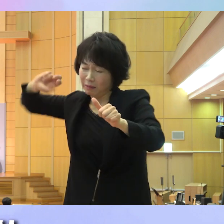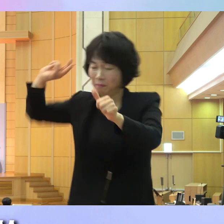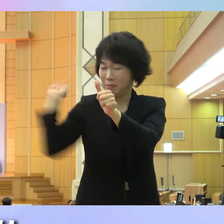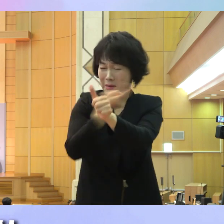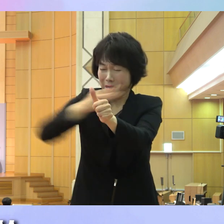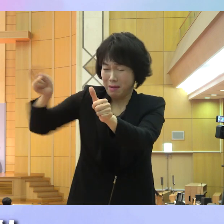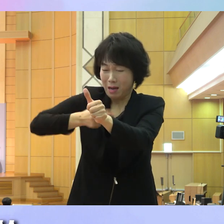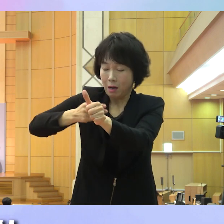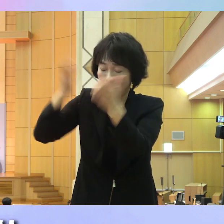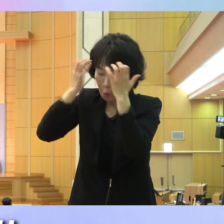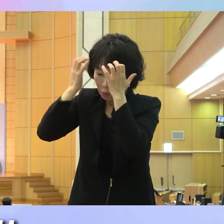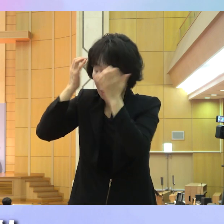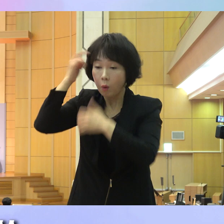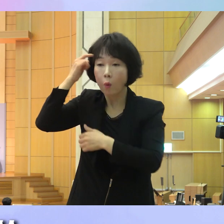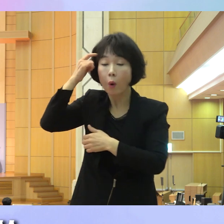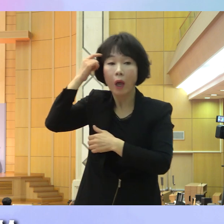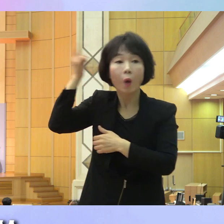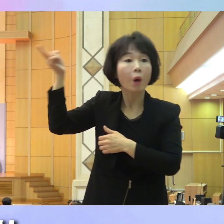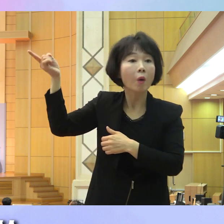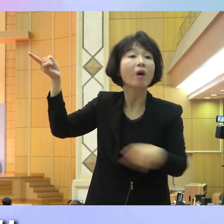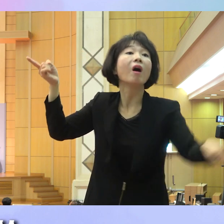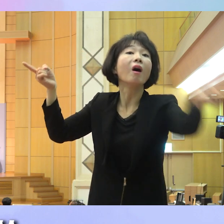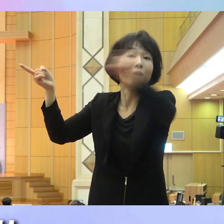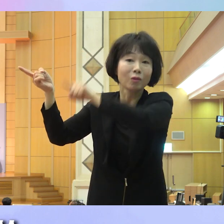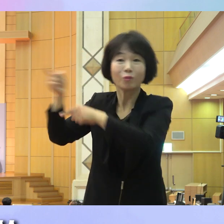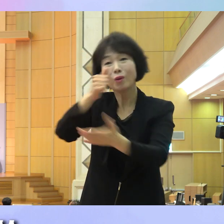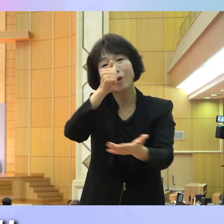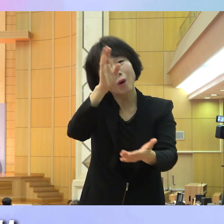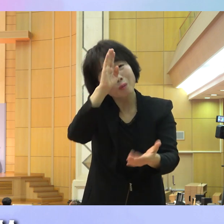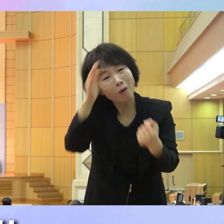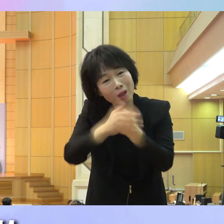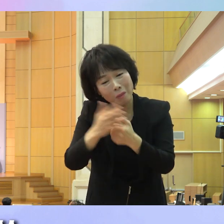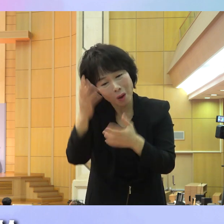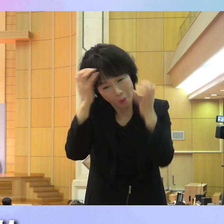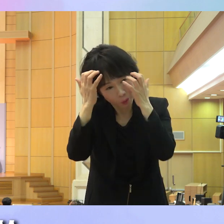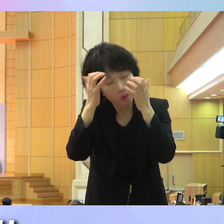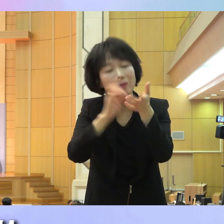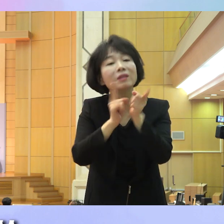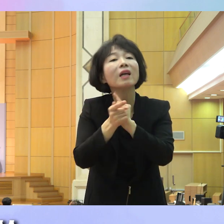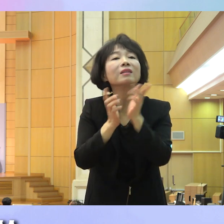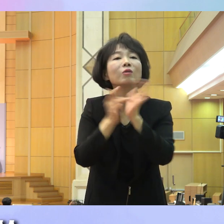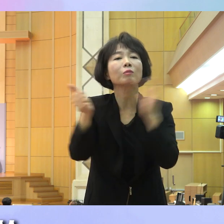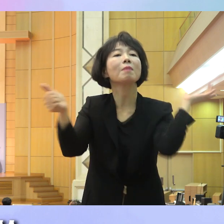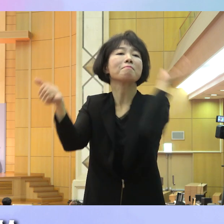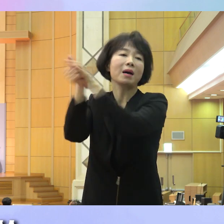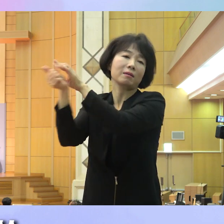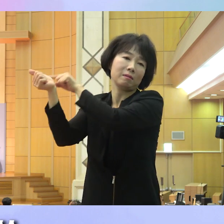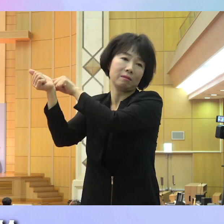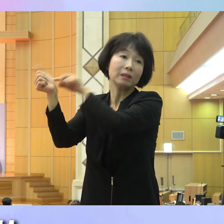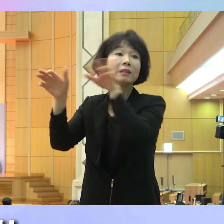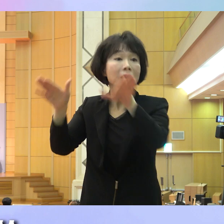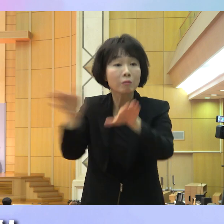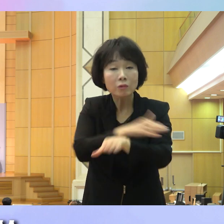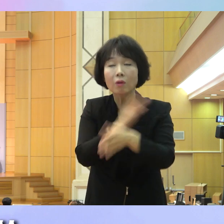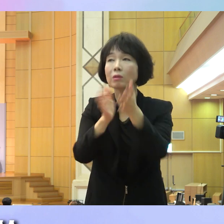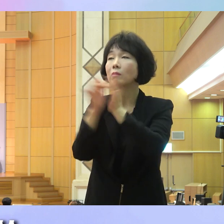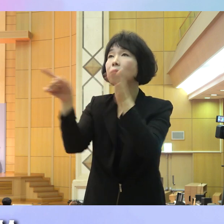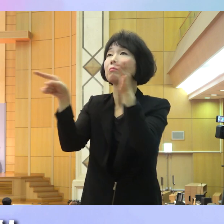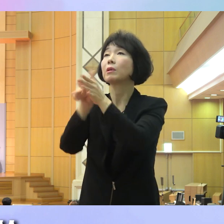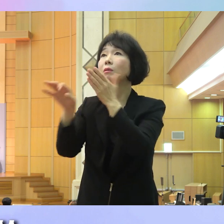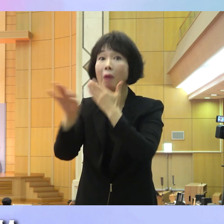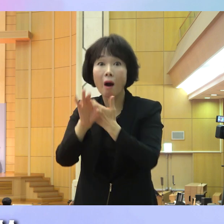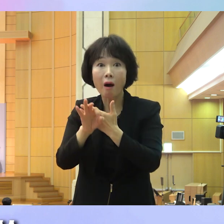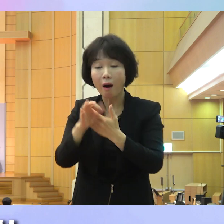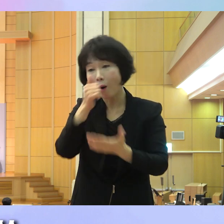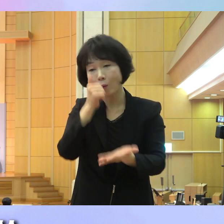우리의 병에서 고통당할 것을 다 주님이 담당하셨으니 이제 너희는 예수 믿으면 죄인이